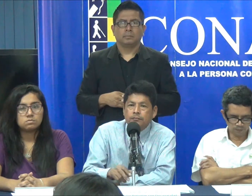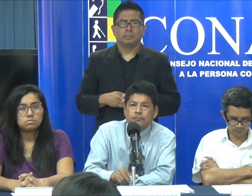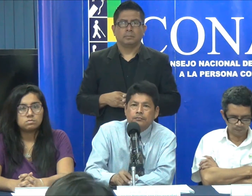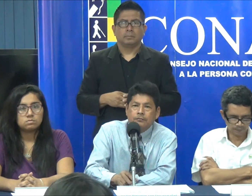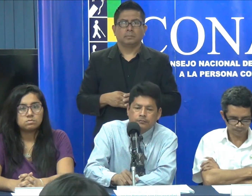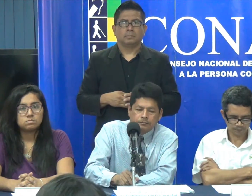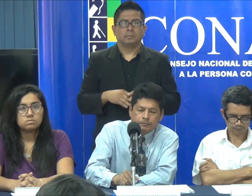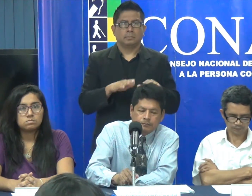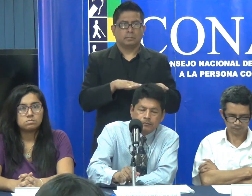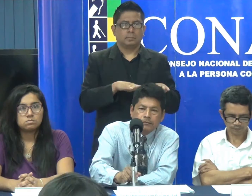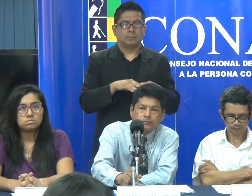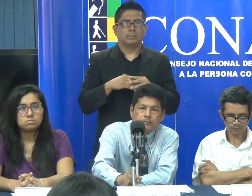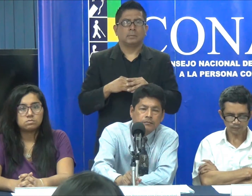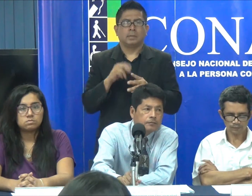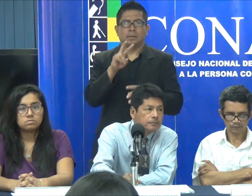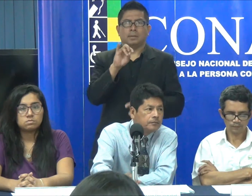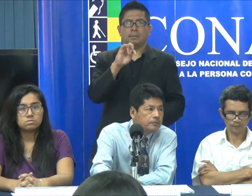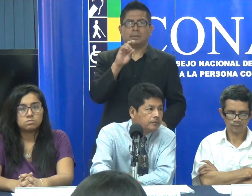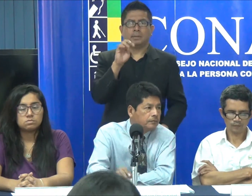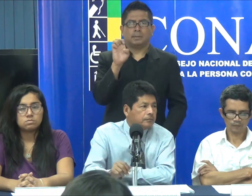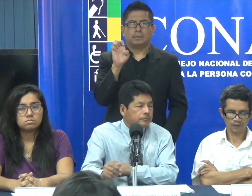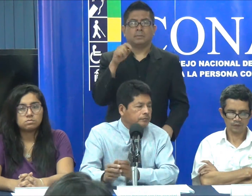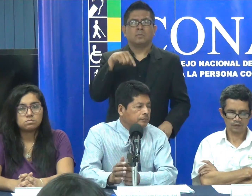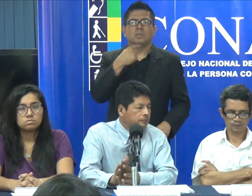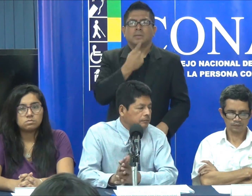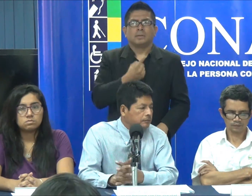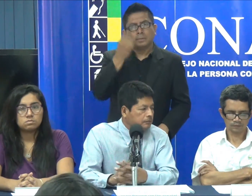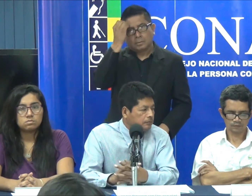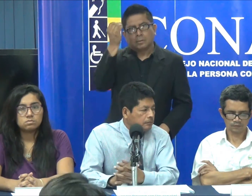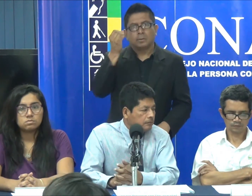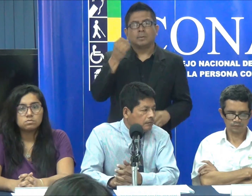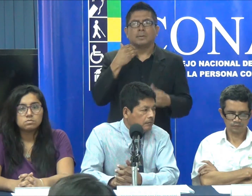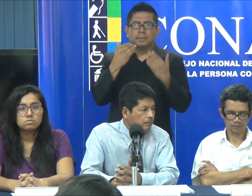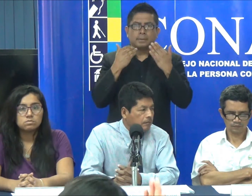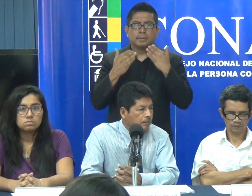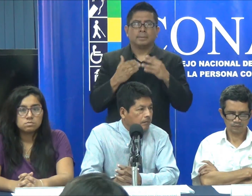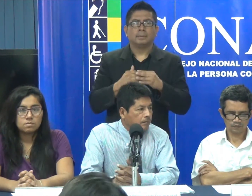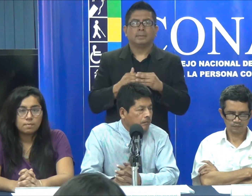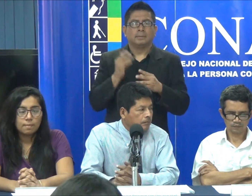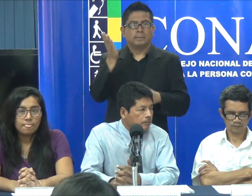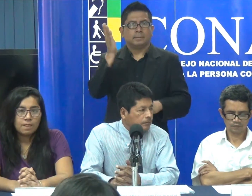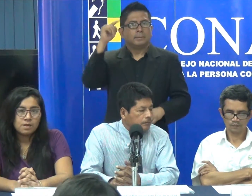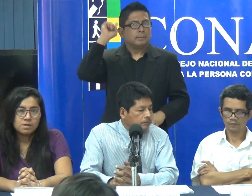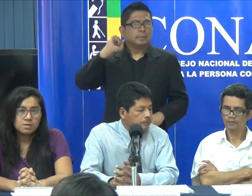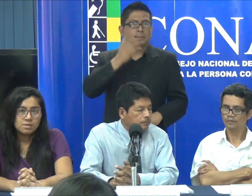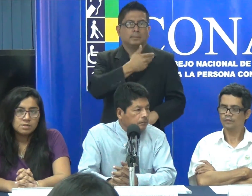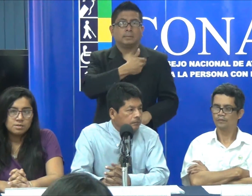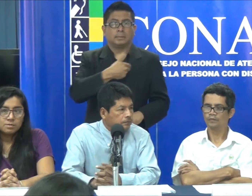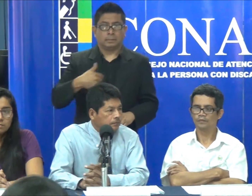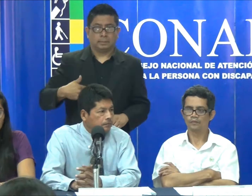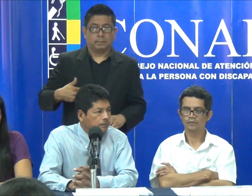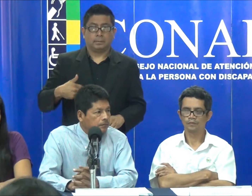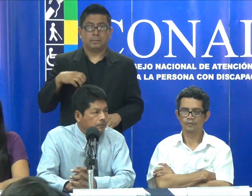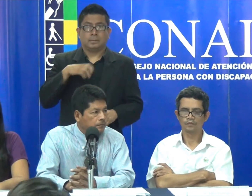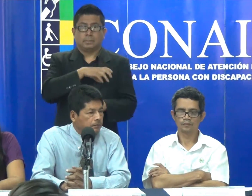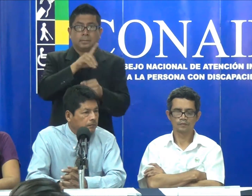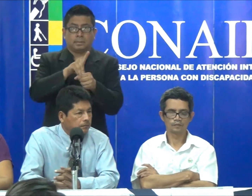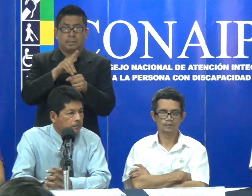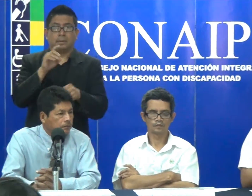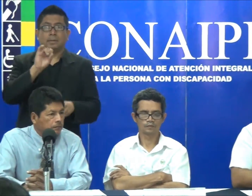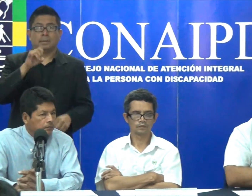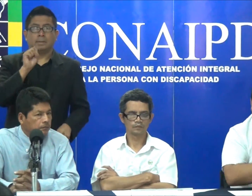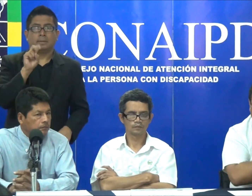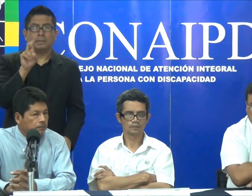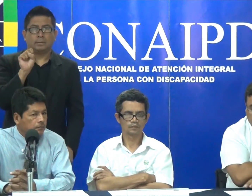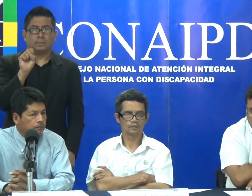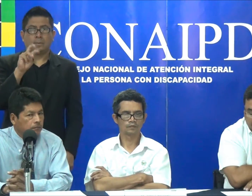Muchas gracias a don Vicente Basilio. A continuación quedan las palabras a cargo del señor Jesús Martínez, que es el presidente del Consejo